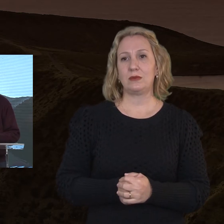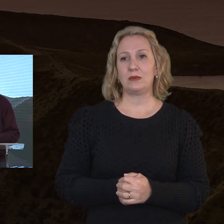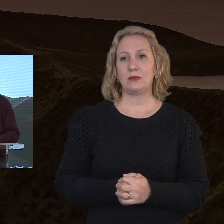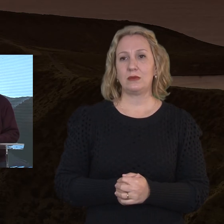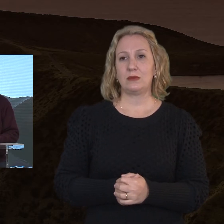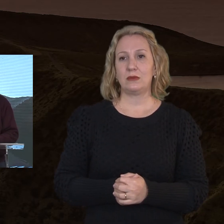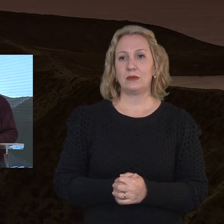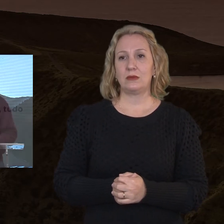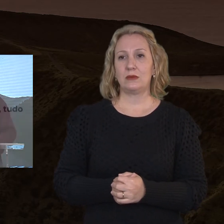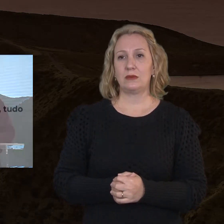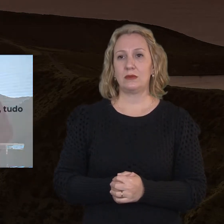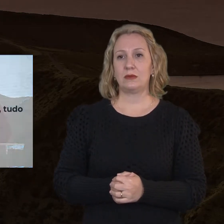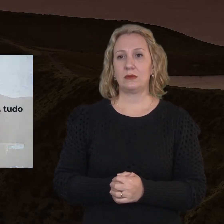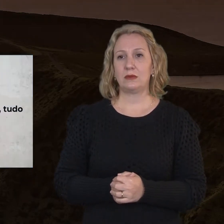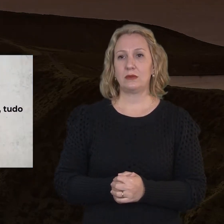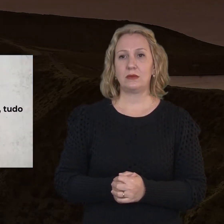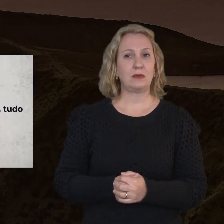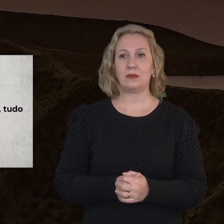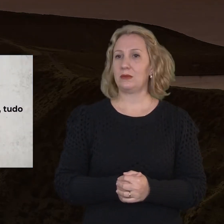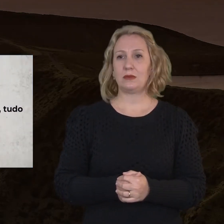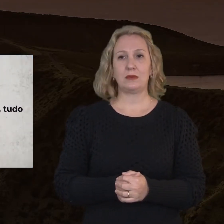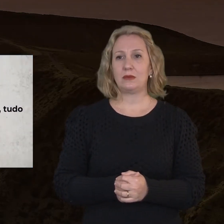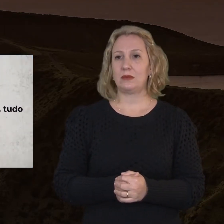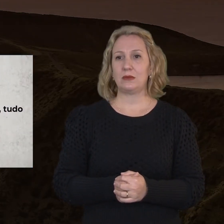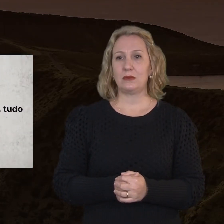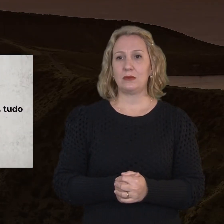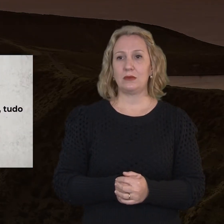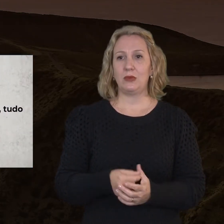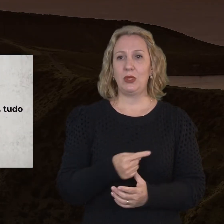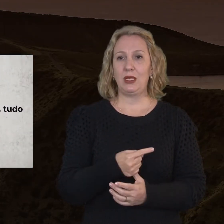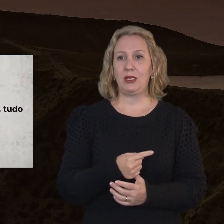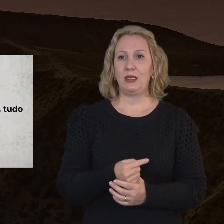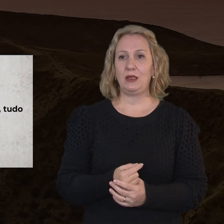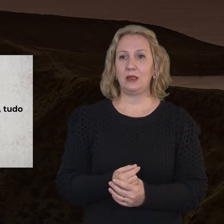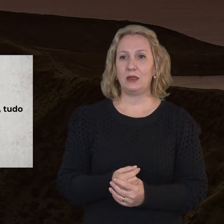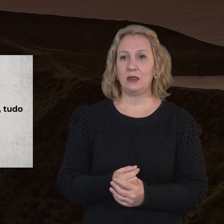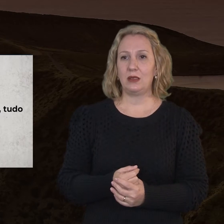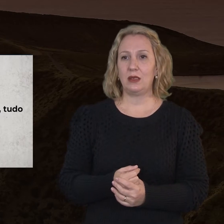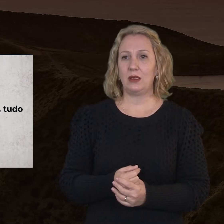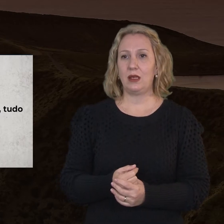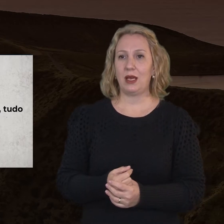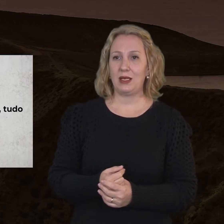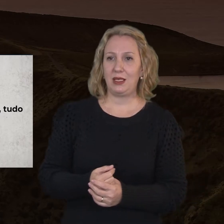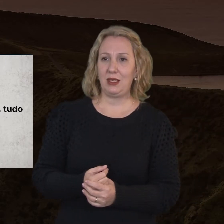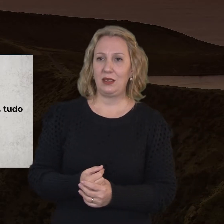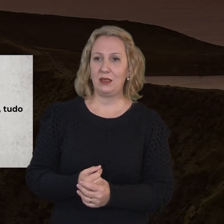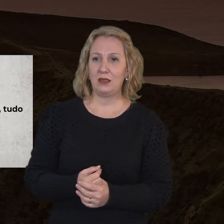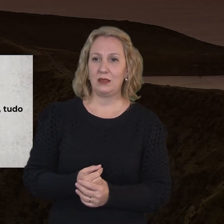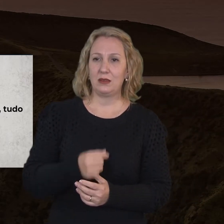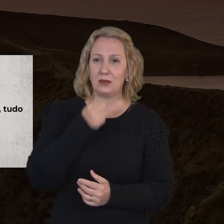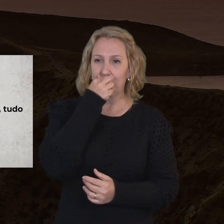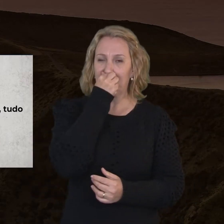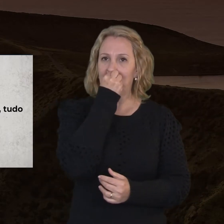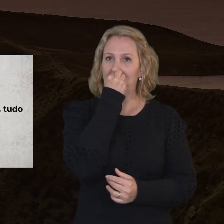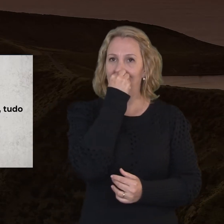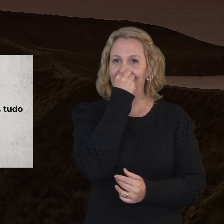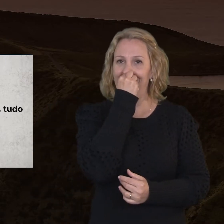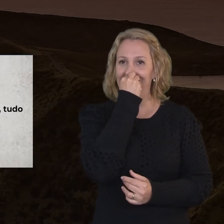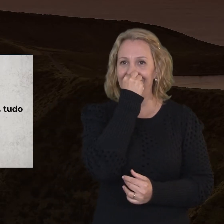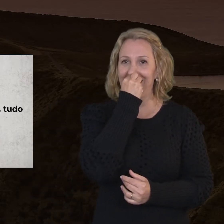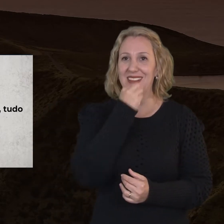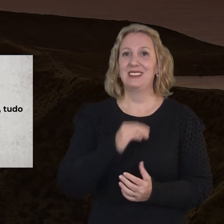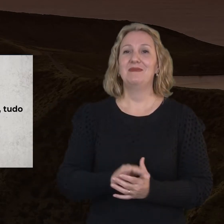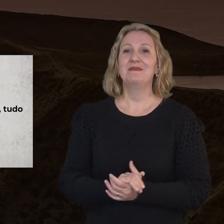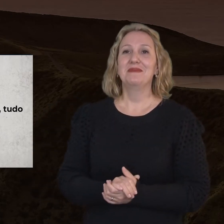e ele é antes de todas as coisas nele tudo subsiste tudo subsiste